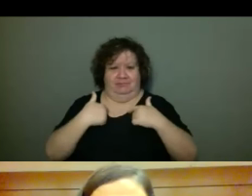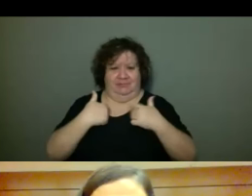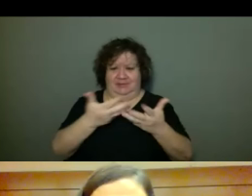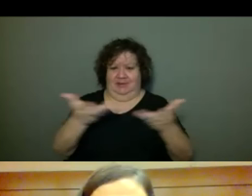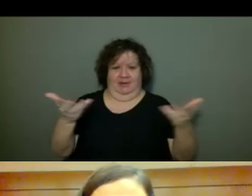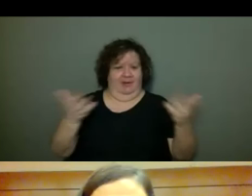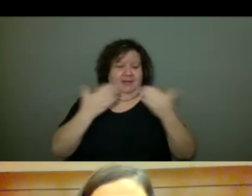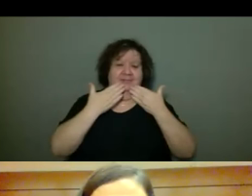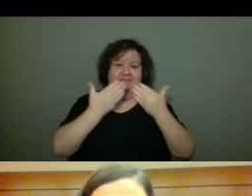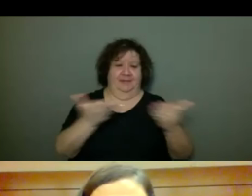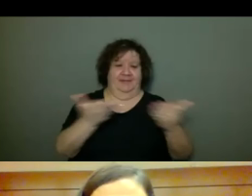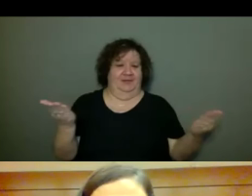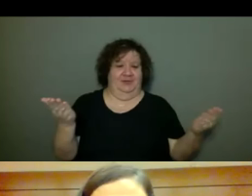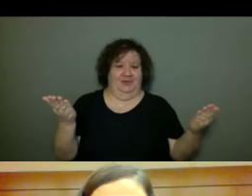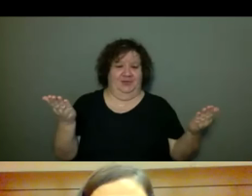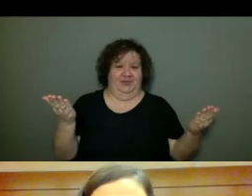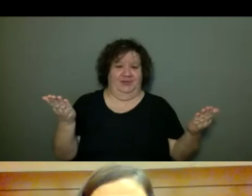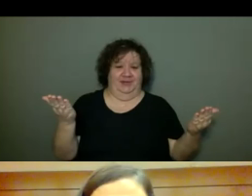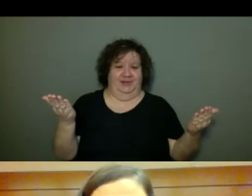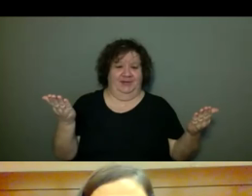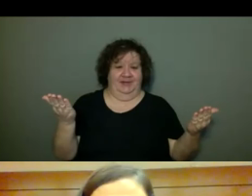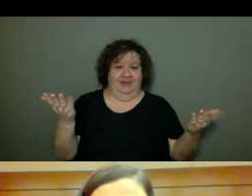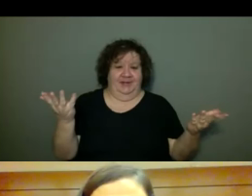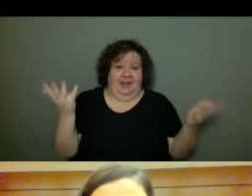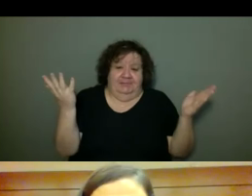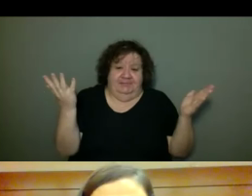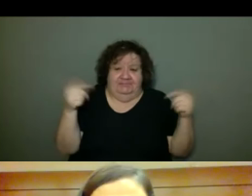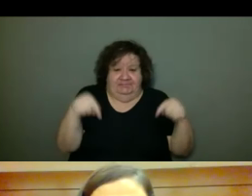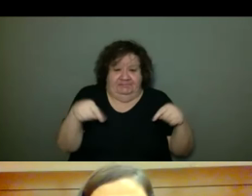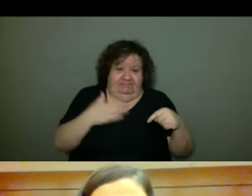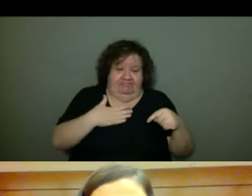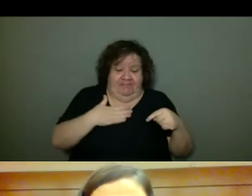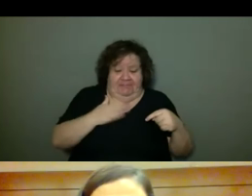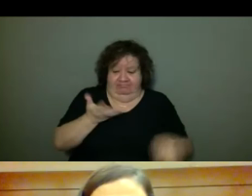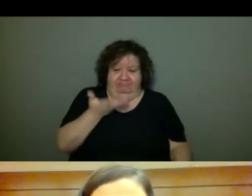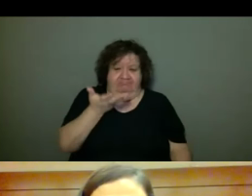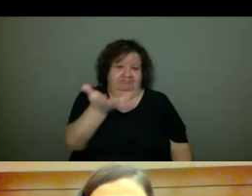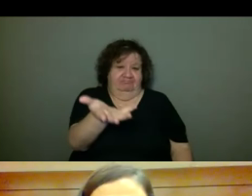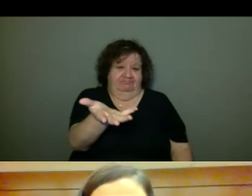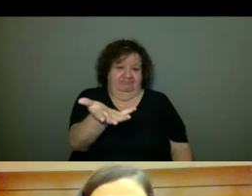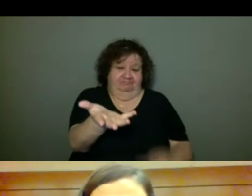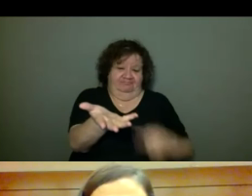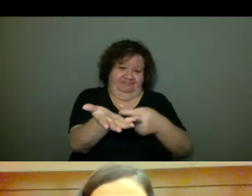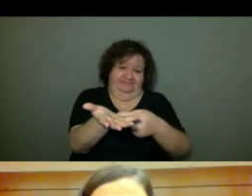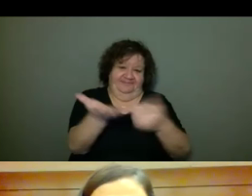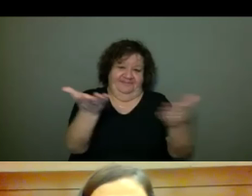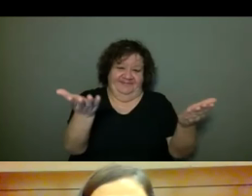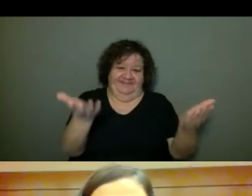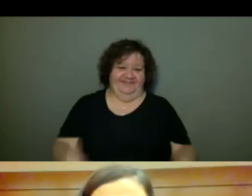Bien, hasta aquí lo que yo quería comentar.